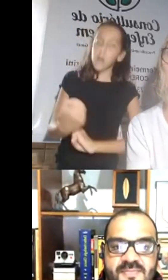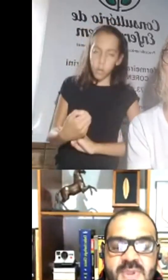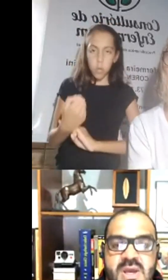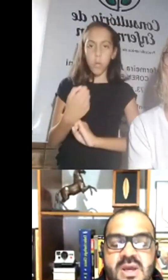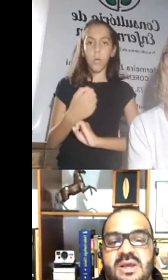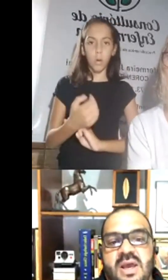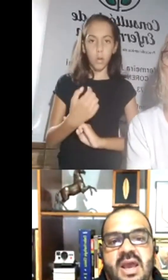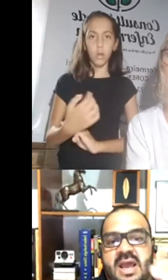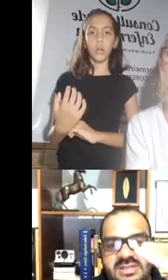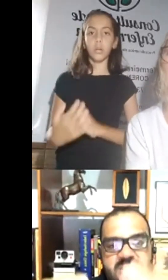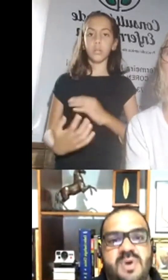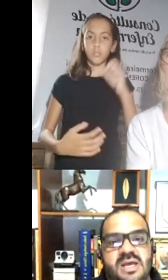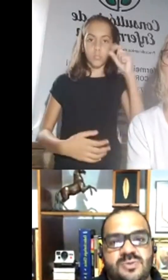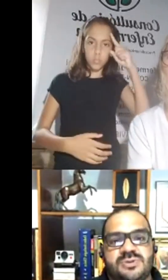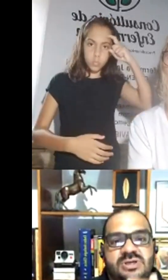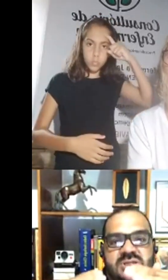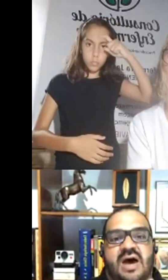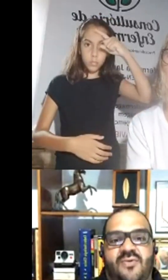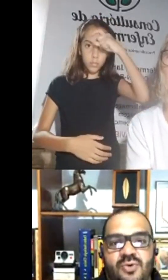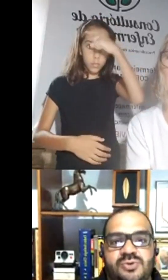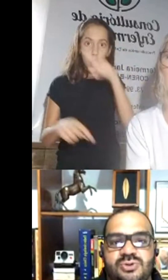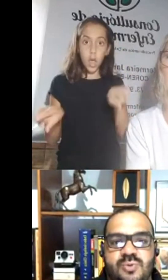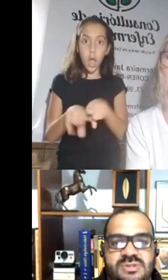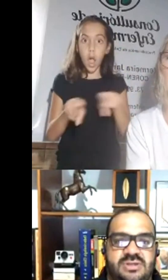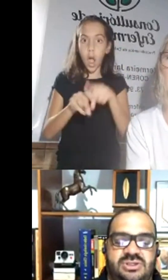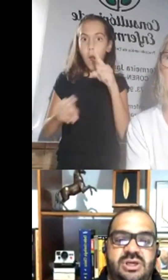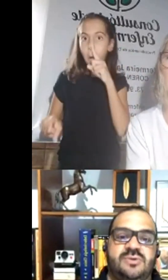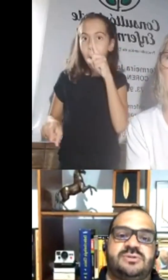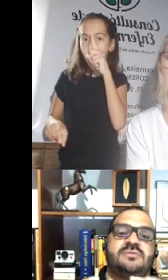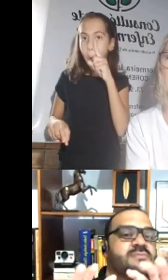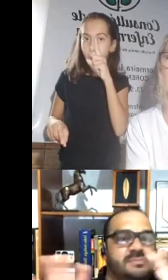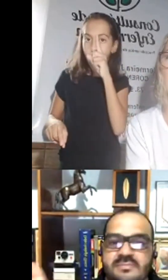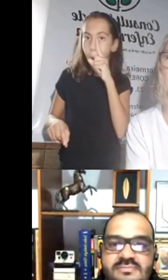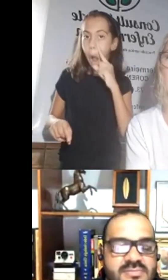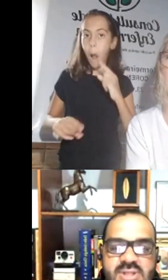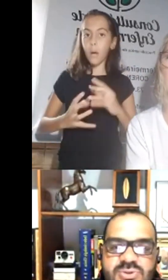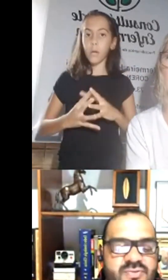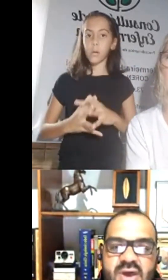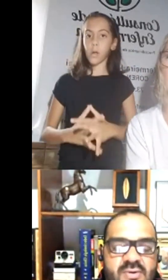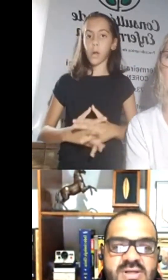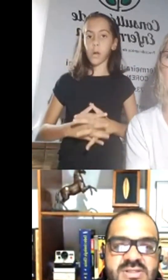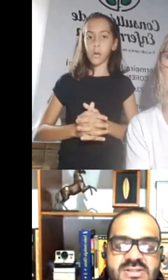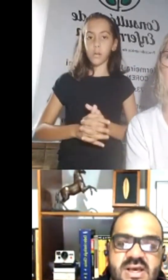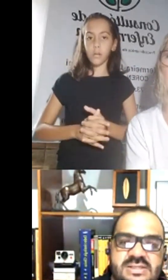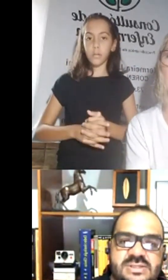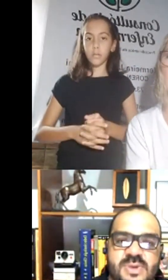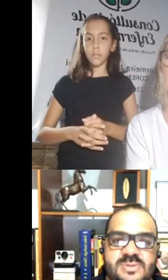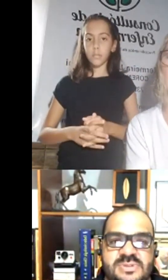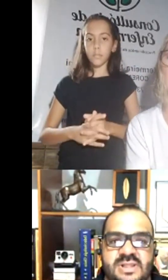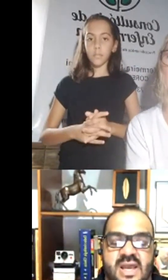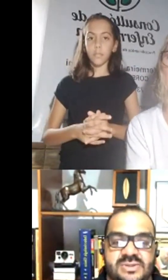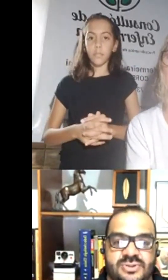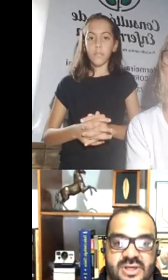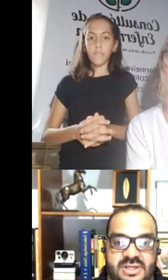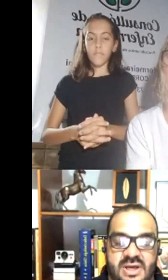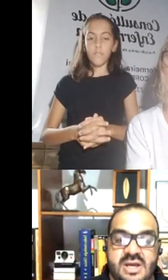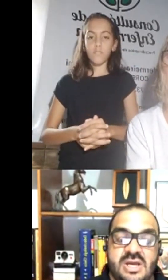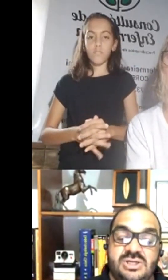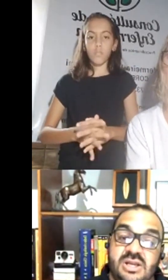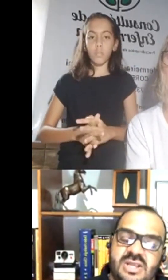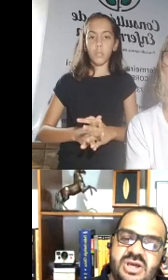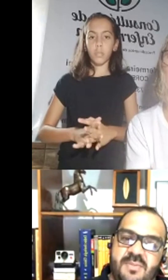massiva. Esses mesmos que estavam nos costumes antigos não tiveram essas mesmas ideias. Ou